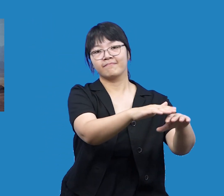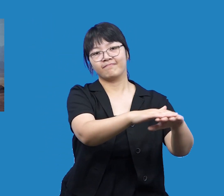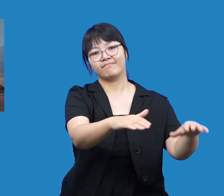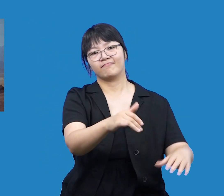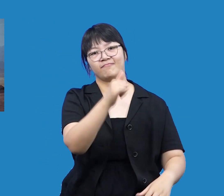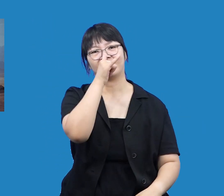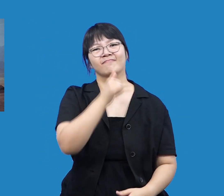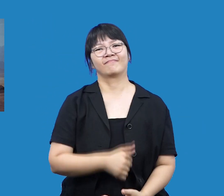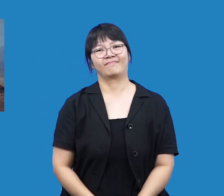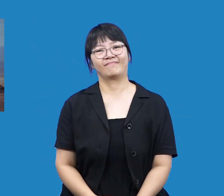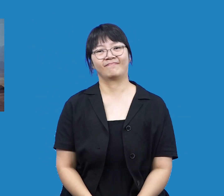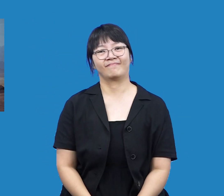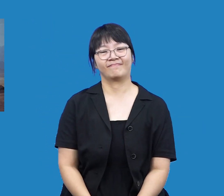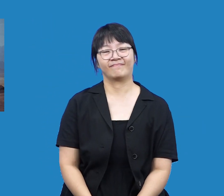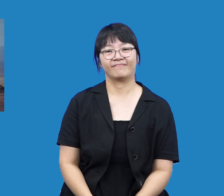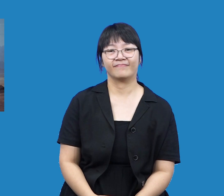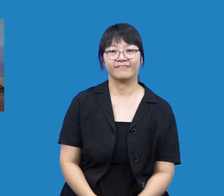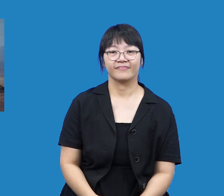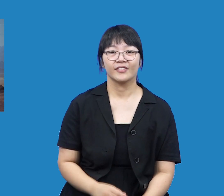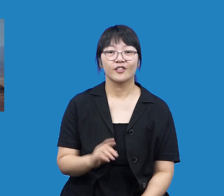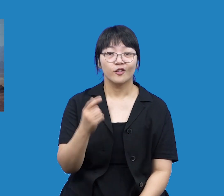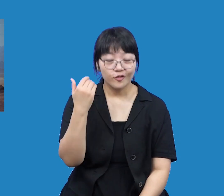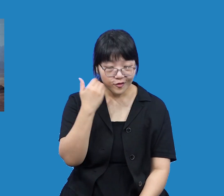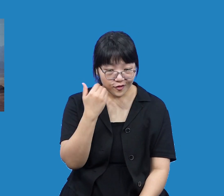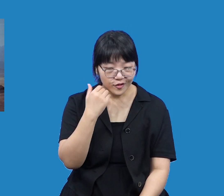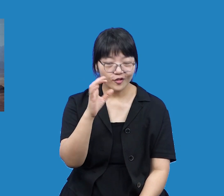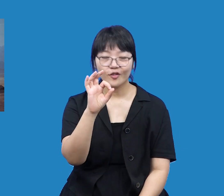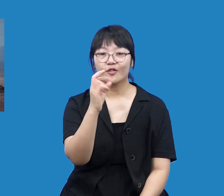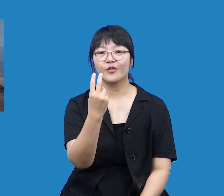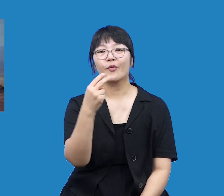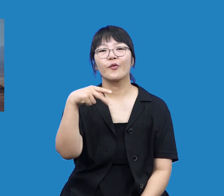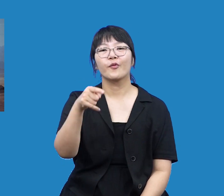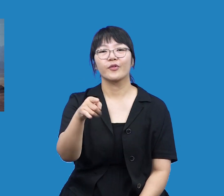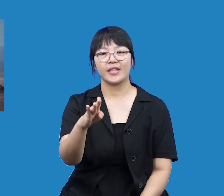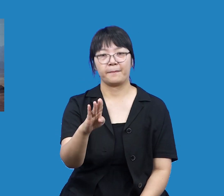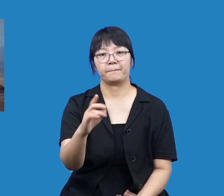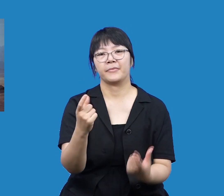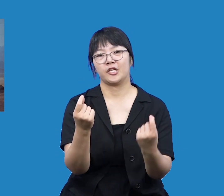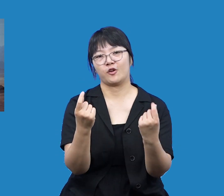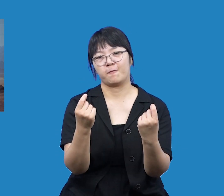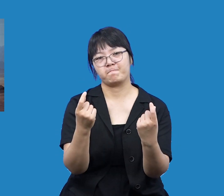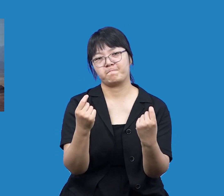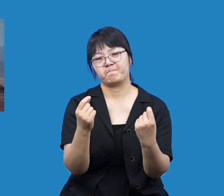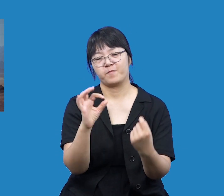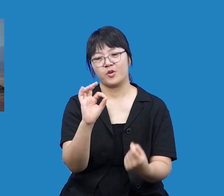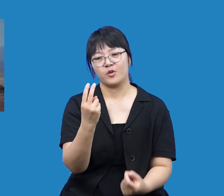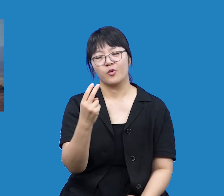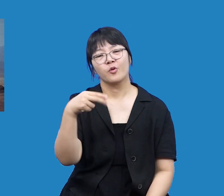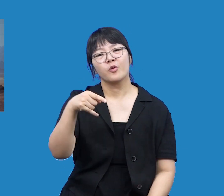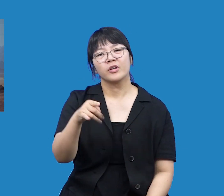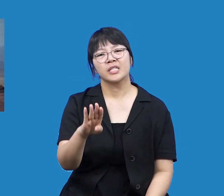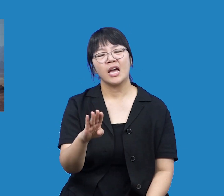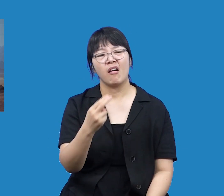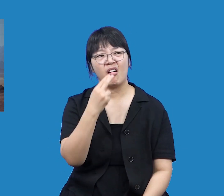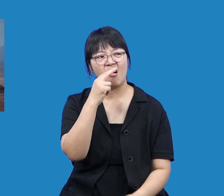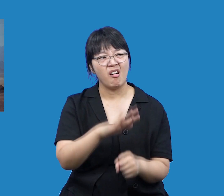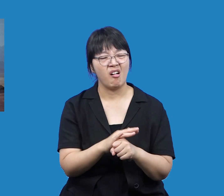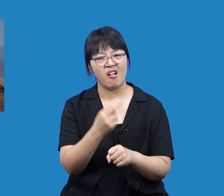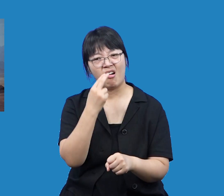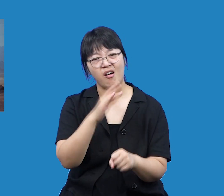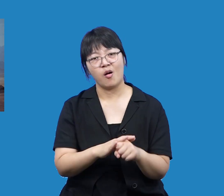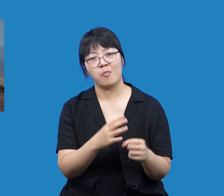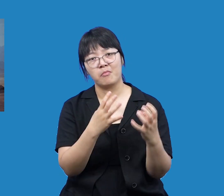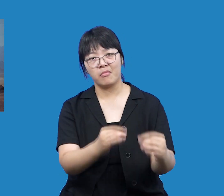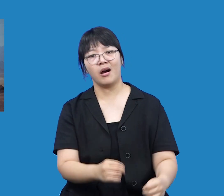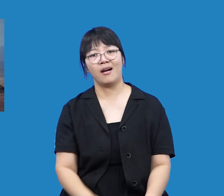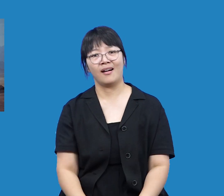살아간 하나님의 사람 요셉이 생각나지 않으십니까? 자, 그는 얼마나 억울한 일을 많이 당했어요.